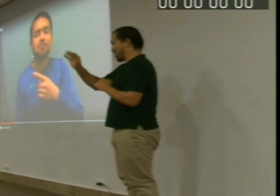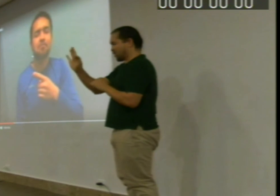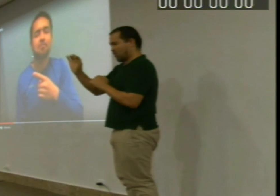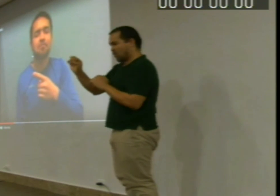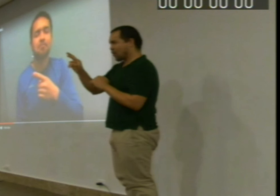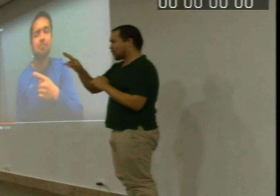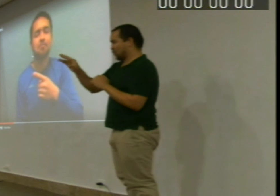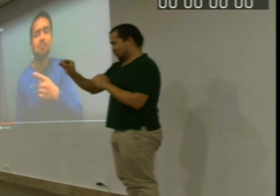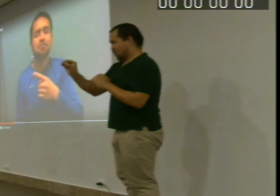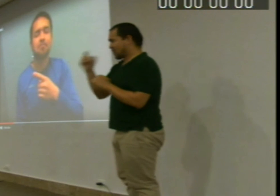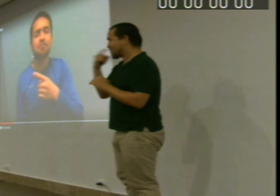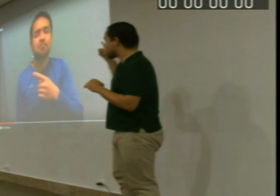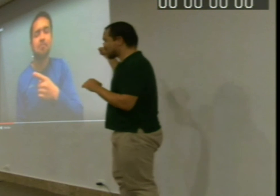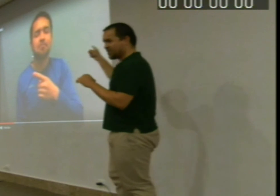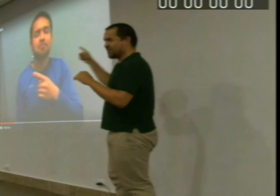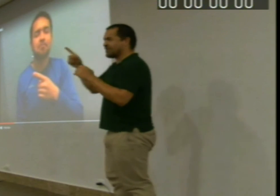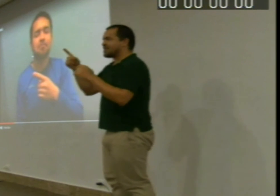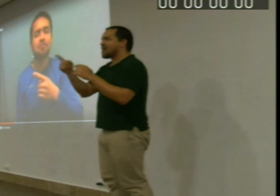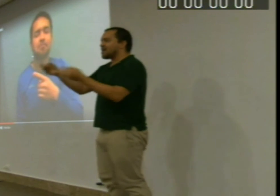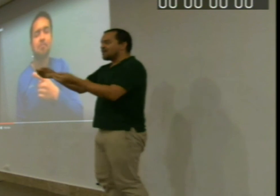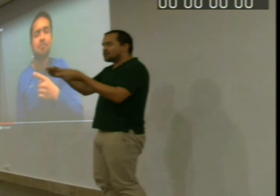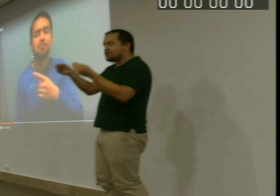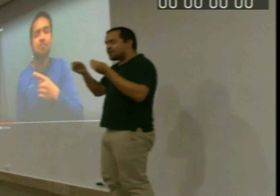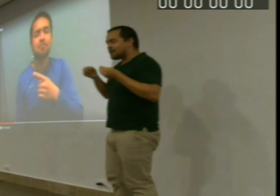D laboratório